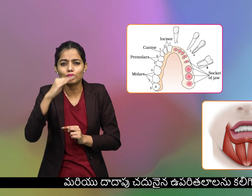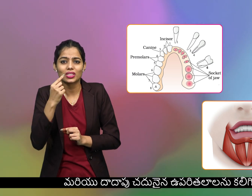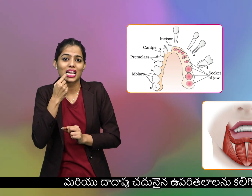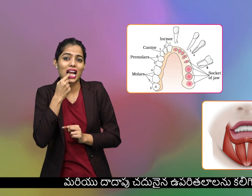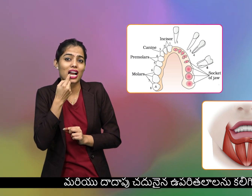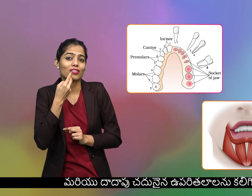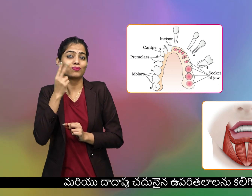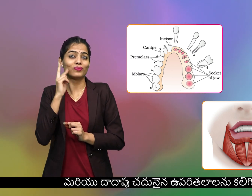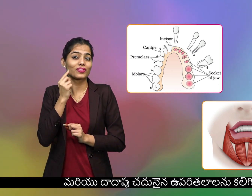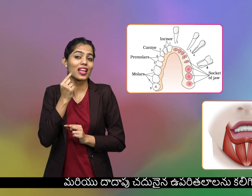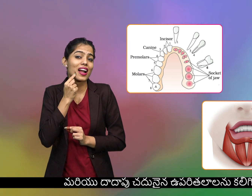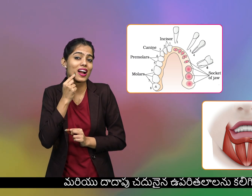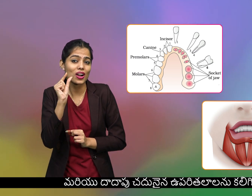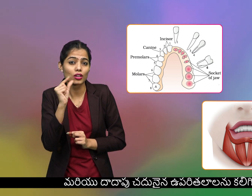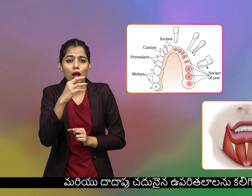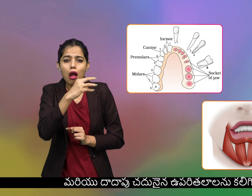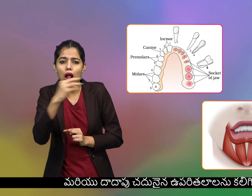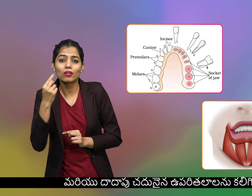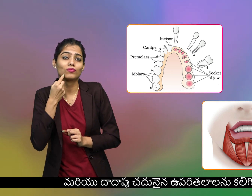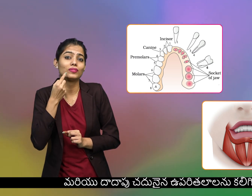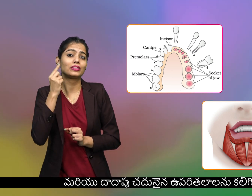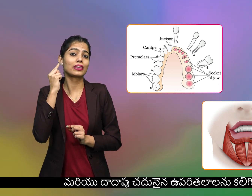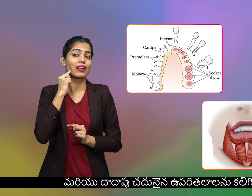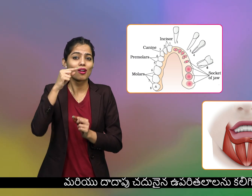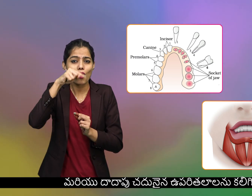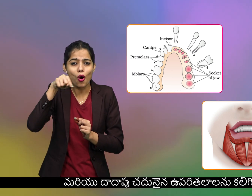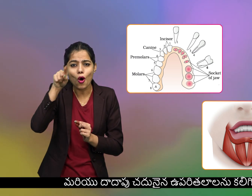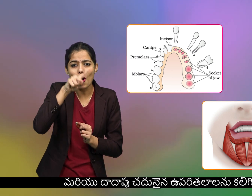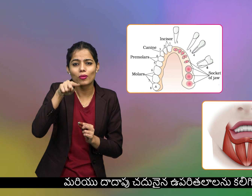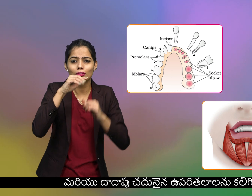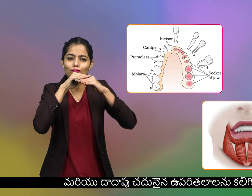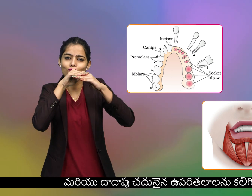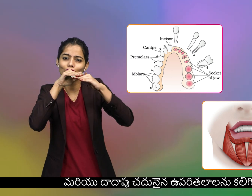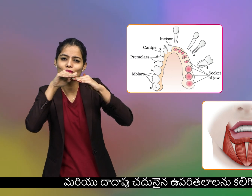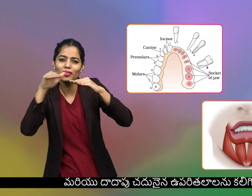మరియు దాదాపు చదునైన ఉపరితలాలను కలిగి ఉంటాయి.